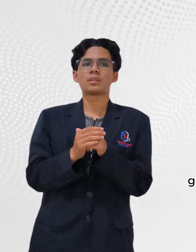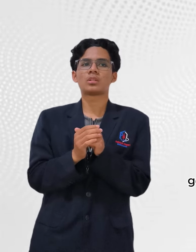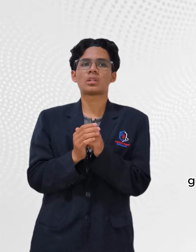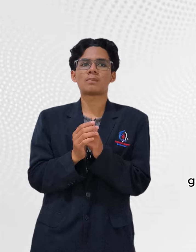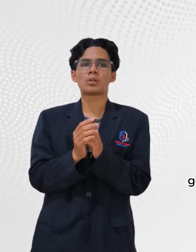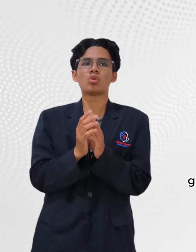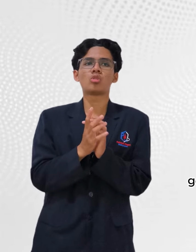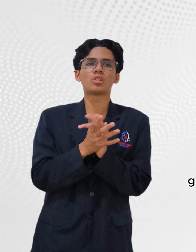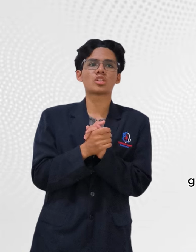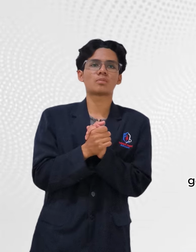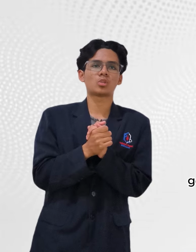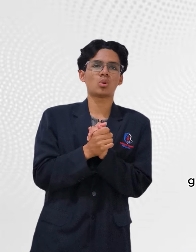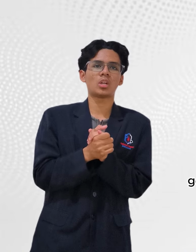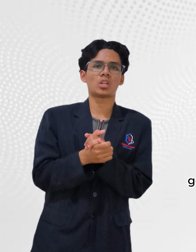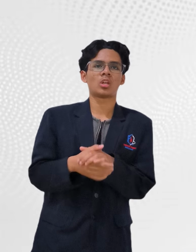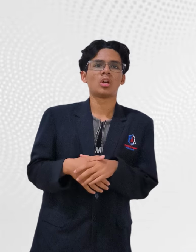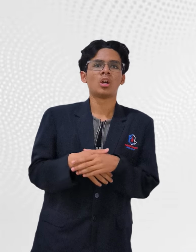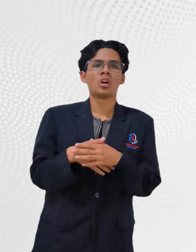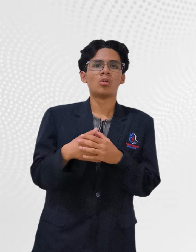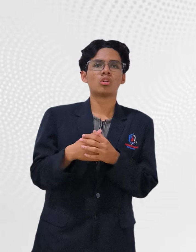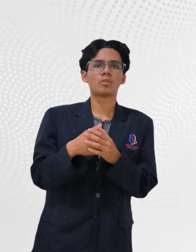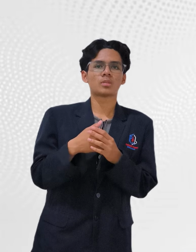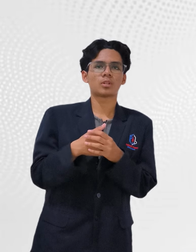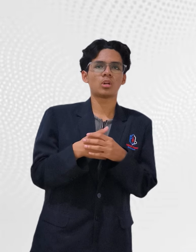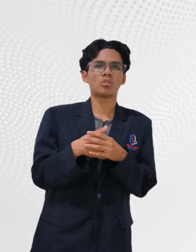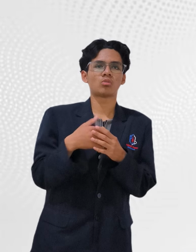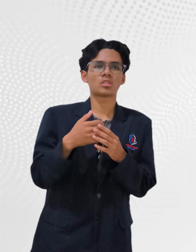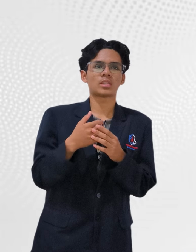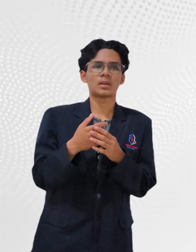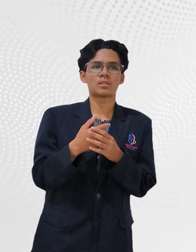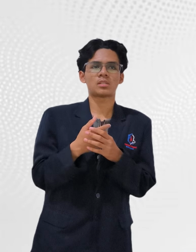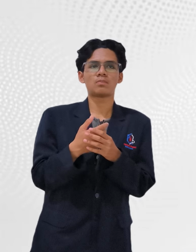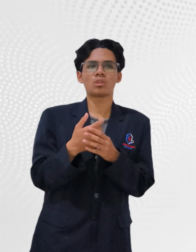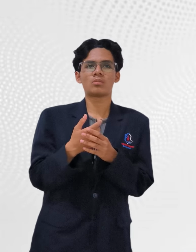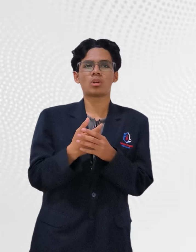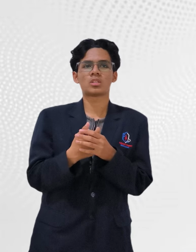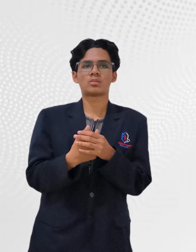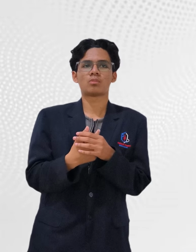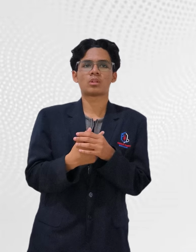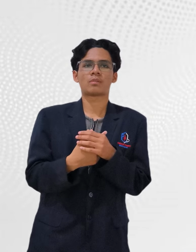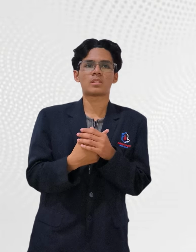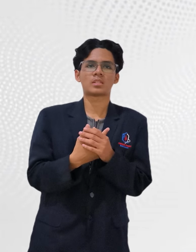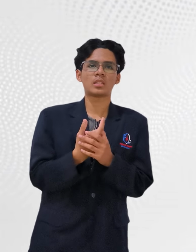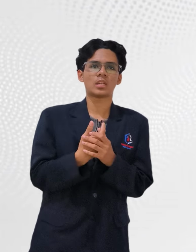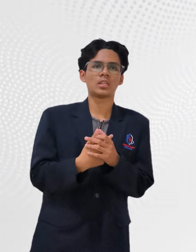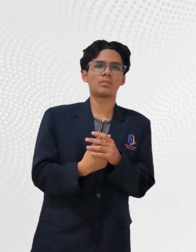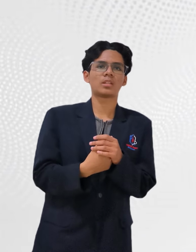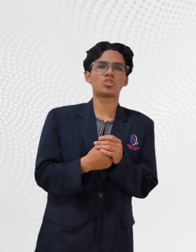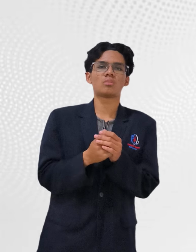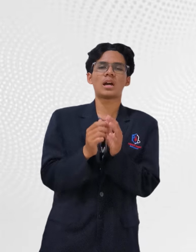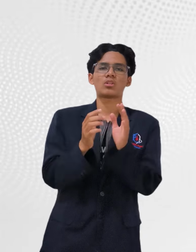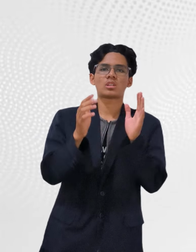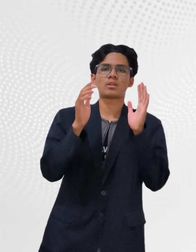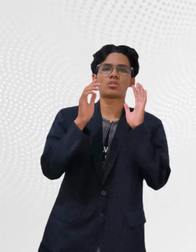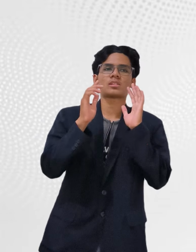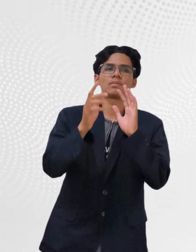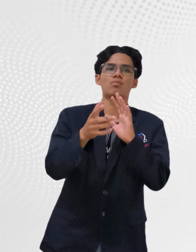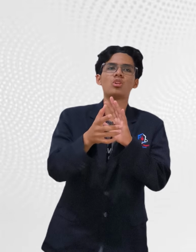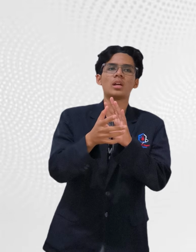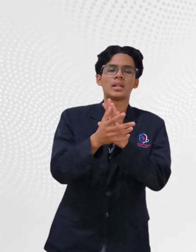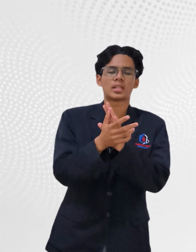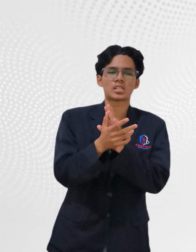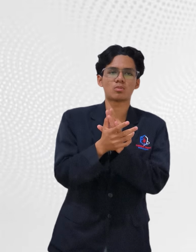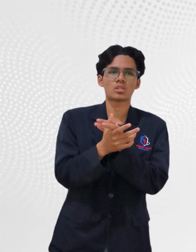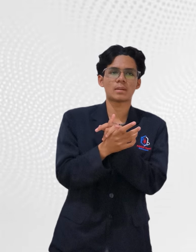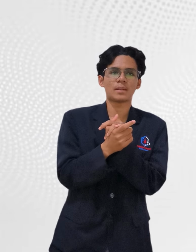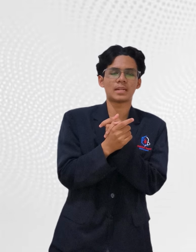kita akan menerapkan hukum Kirchhoff kedua. Hukum Kirchhoff kedua untuk setiap simpul yang bukan simpul referensi. Ini berarti jumlah arus yang masuk ke